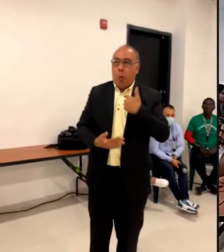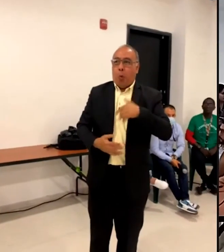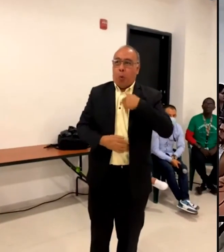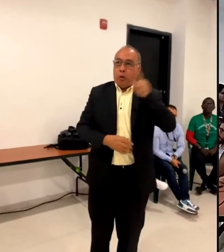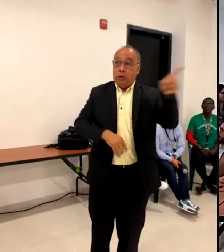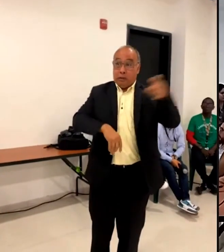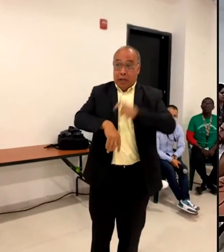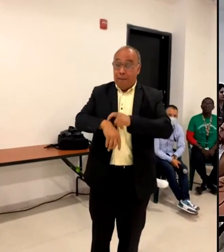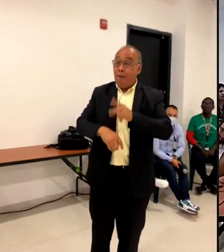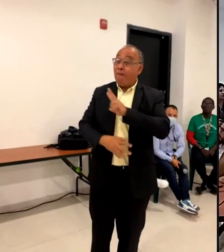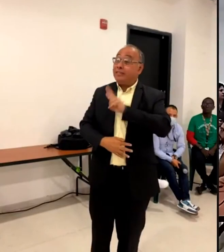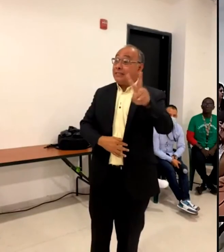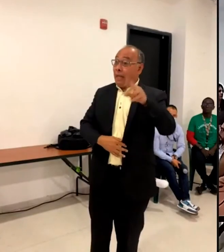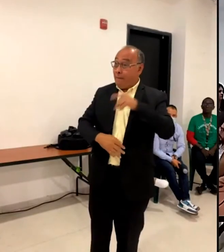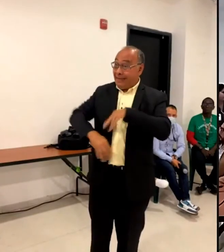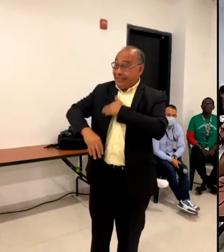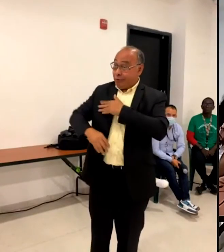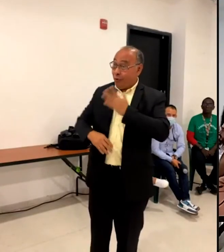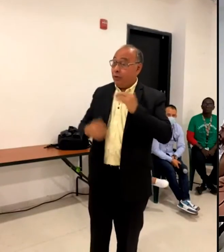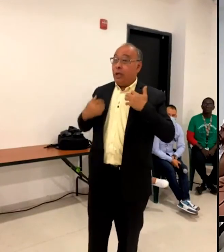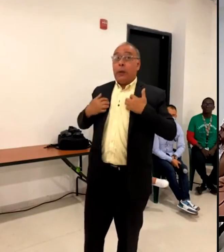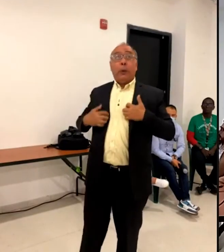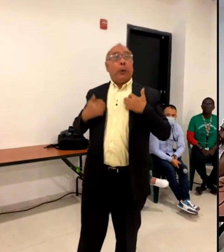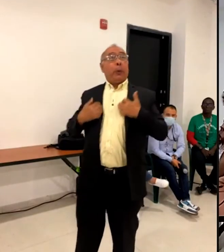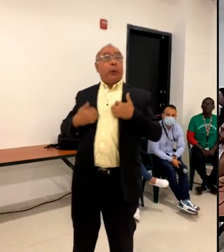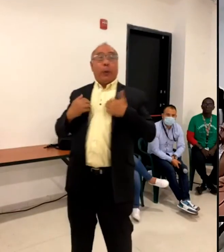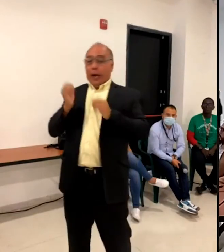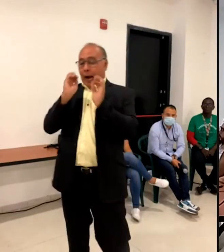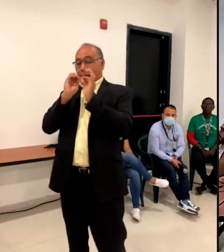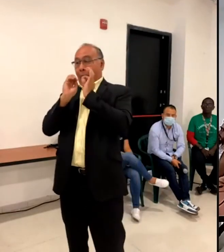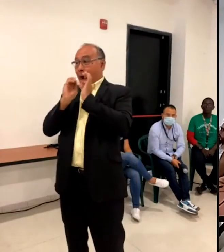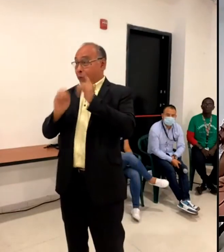por la paciencia que ha tenido con nosotros